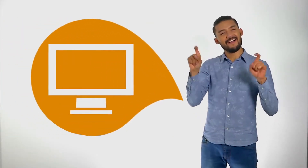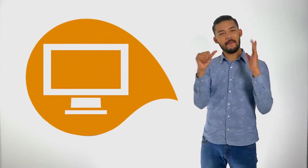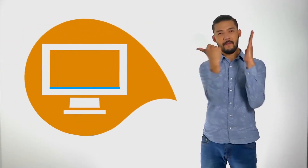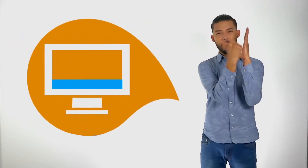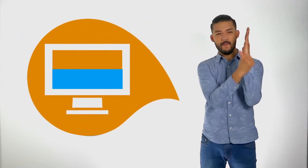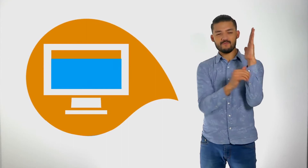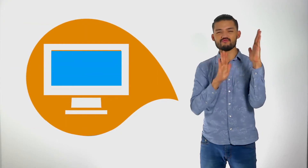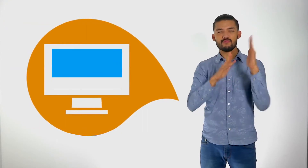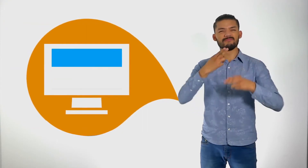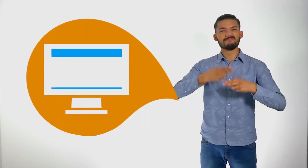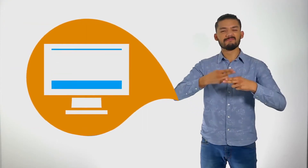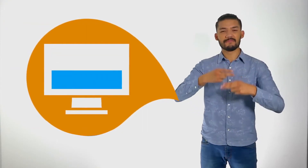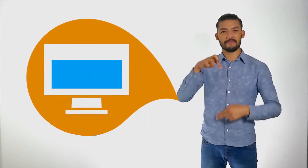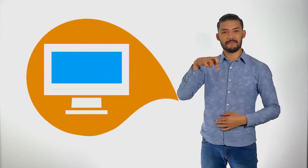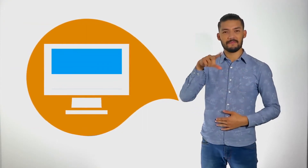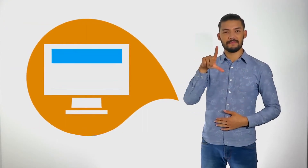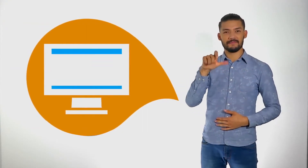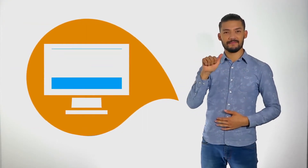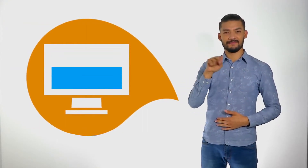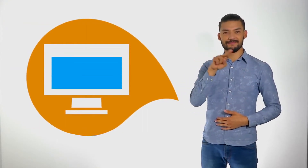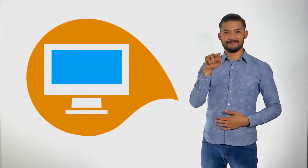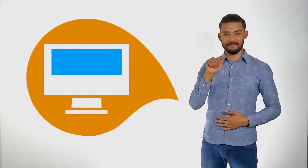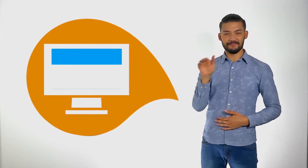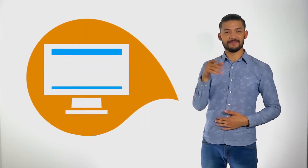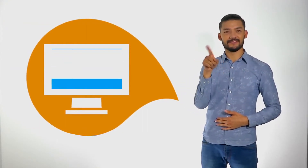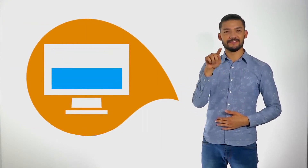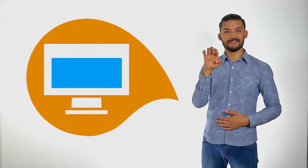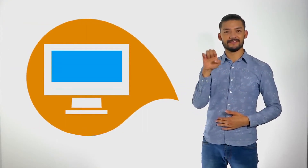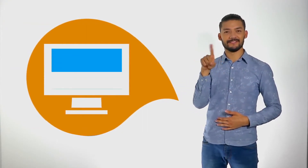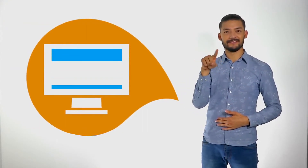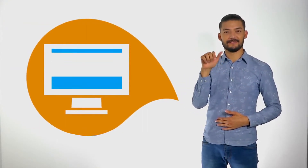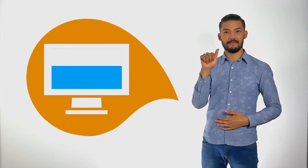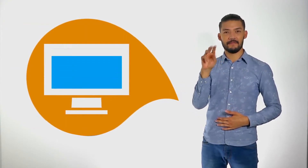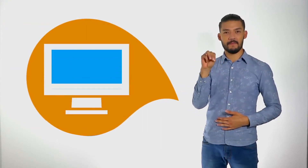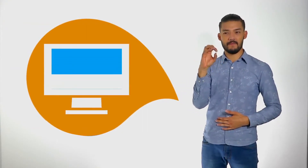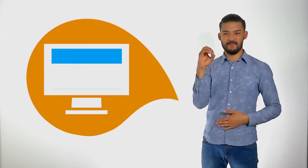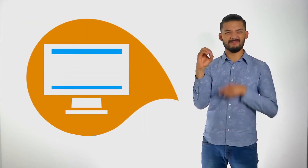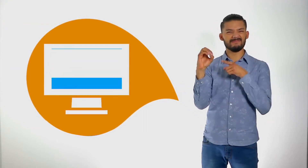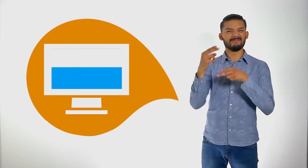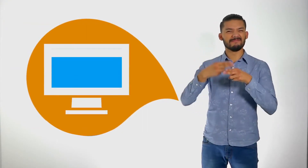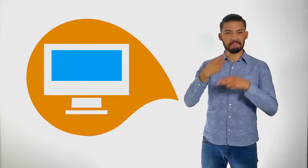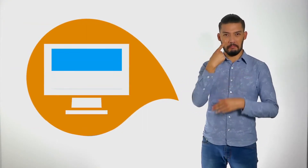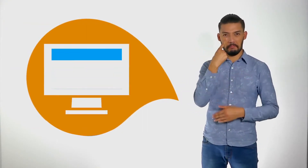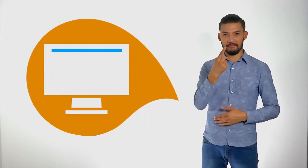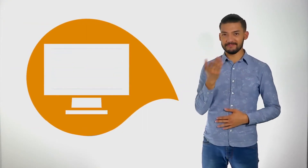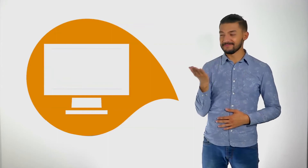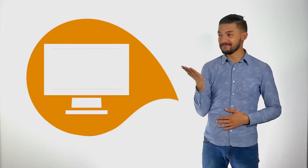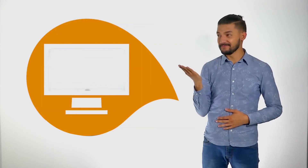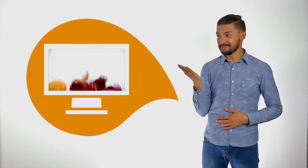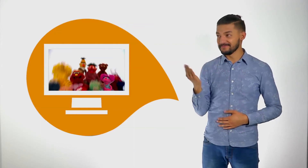Y hablando de este tema, me estoy acordando de Plaza Sésamo. ¡Sí! ¡Ellos! ¡Miren!